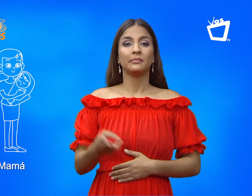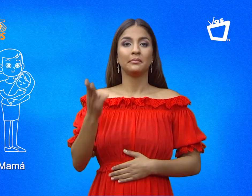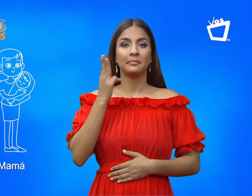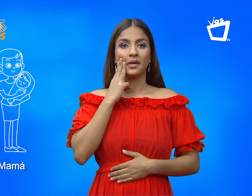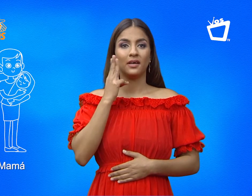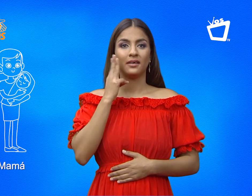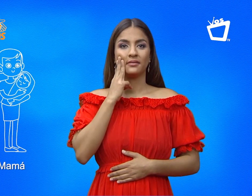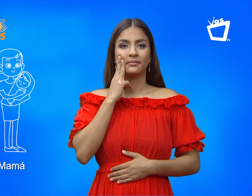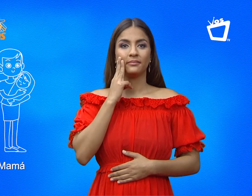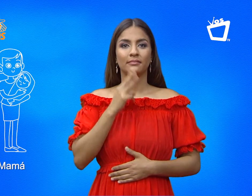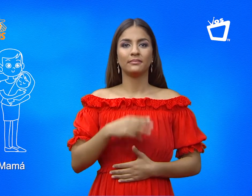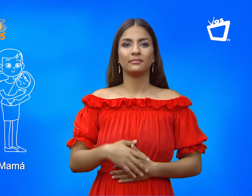mama